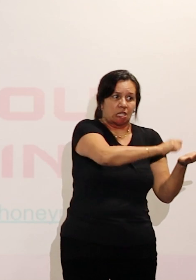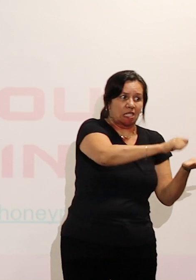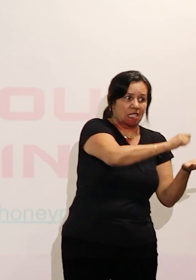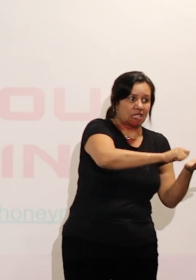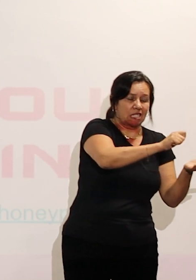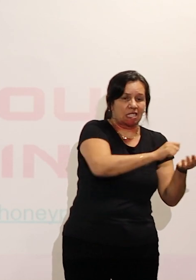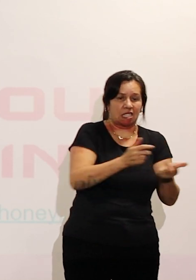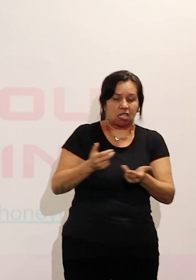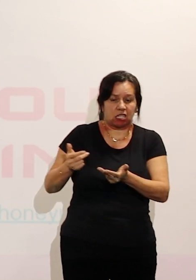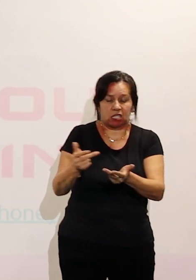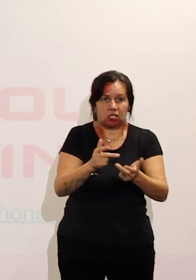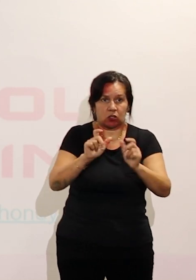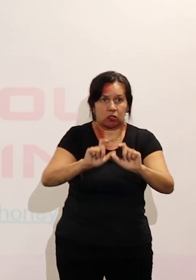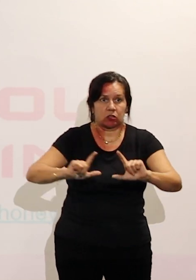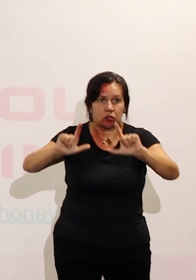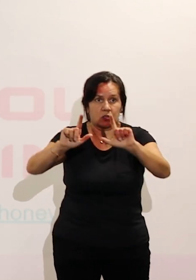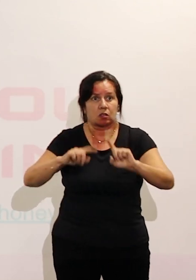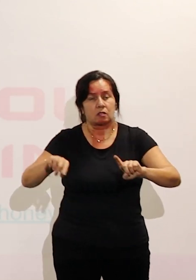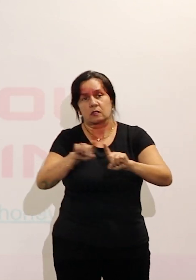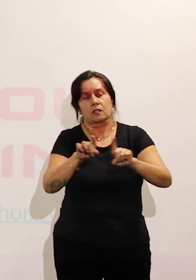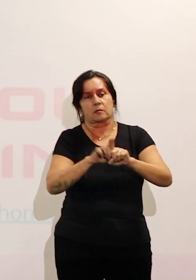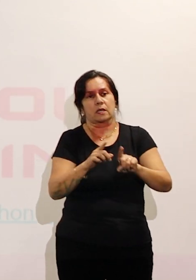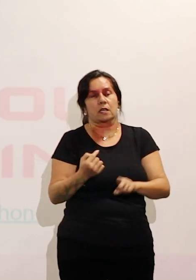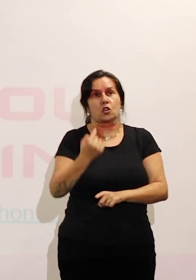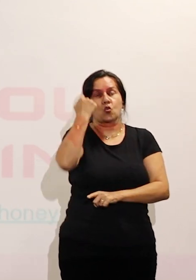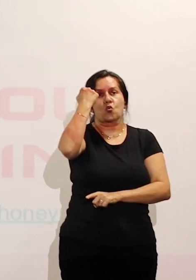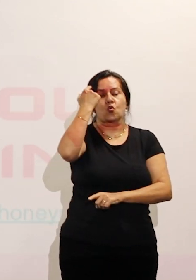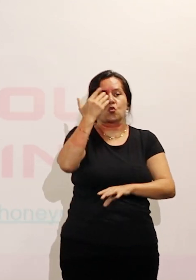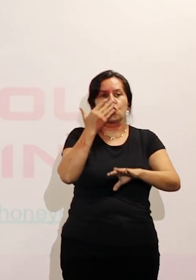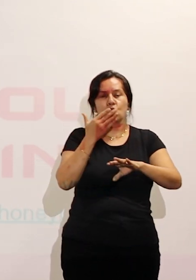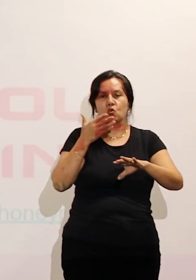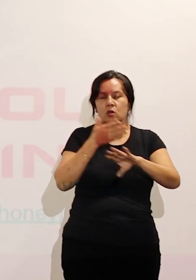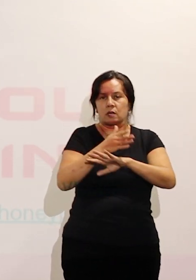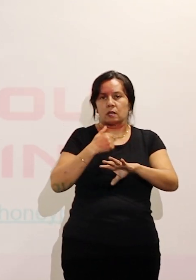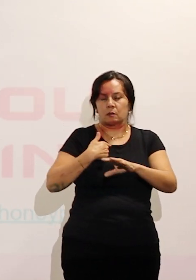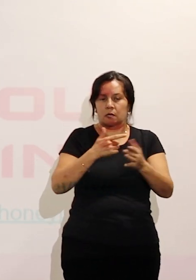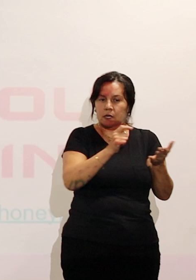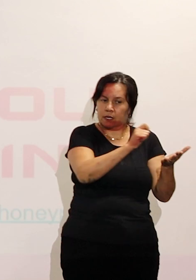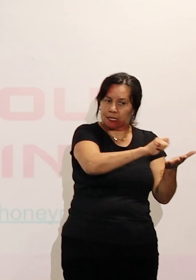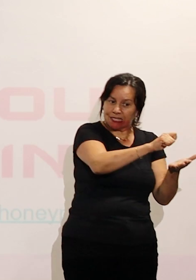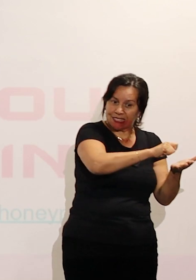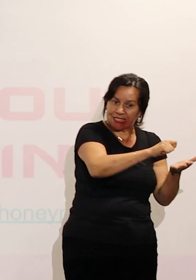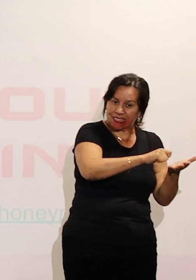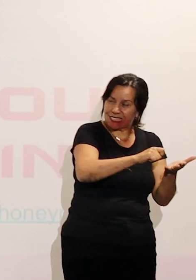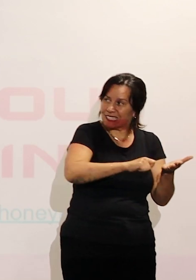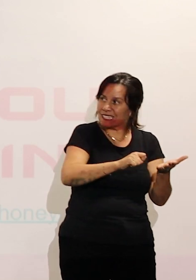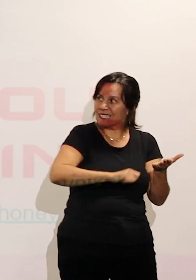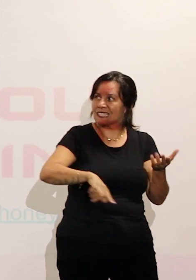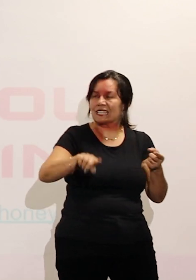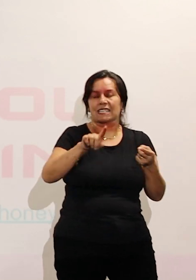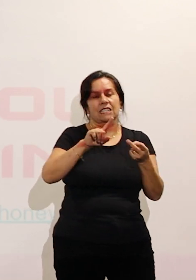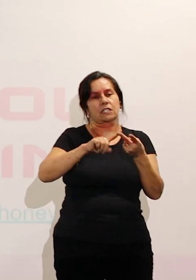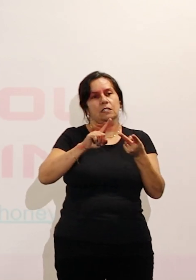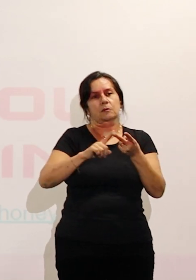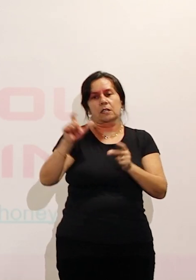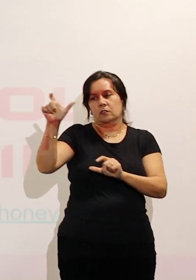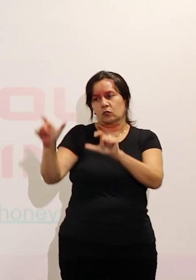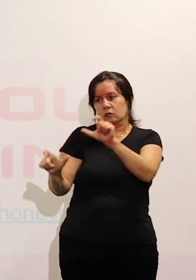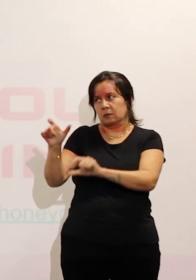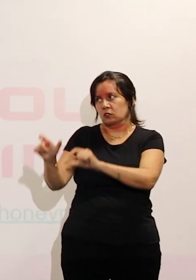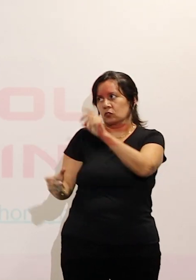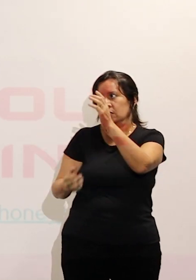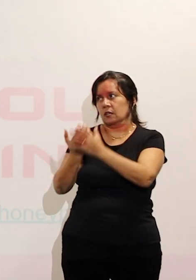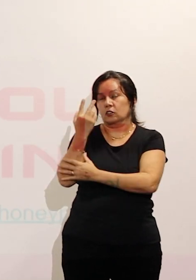quanto a ilustração. A última Game Jam que eu participei, eu peguei a parte de escrita e peguei a parte de fazer os